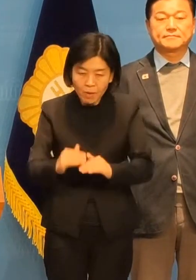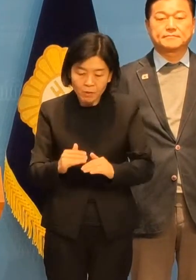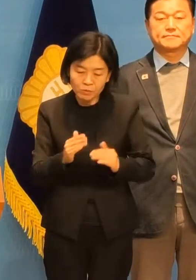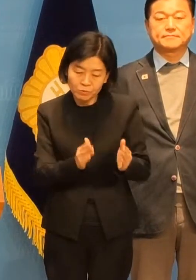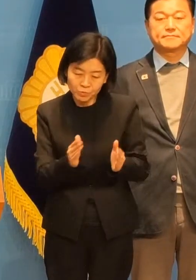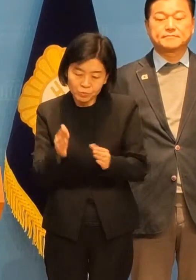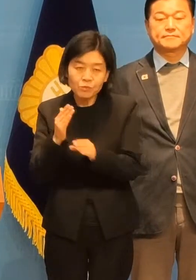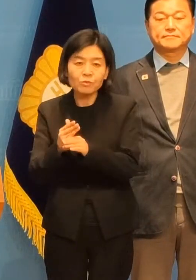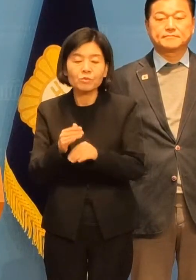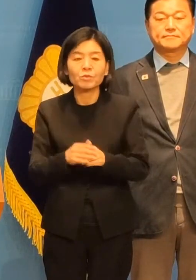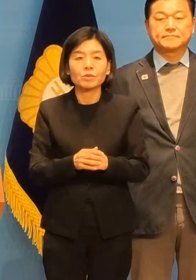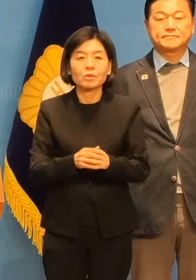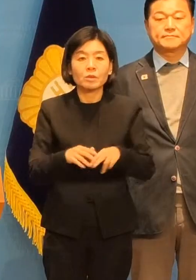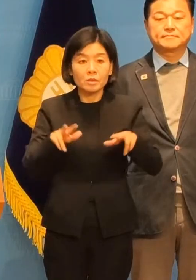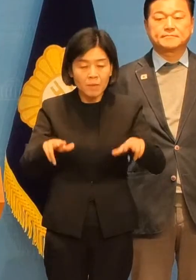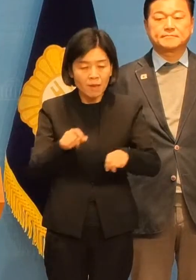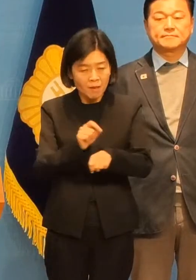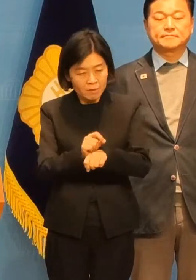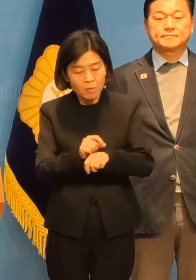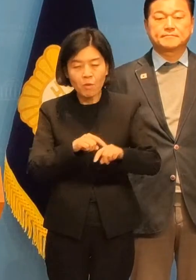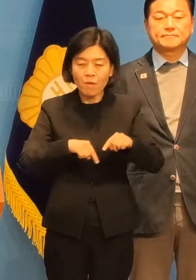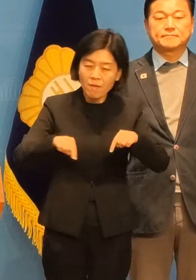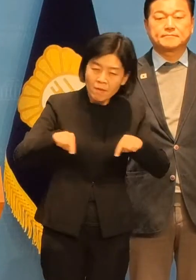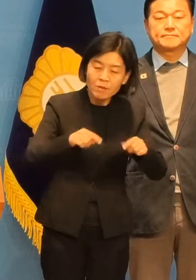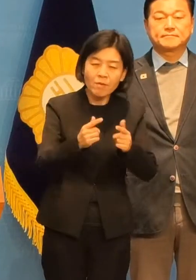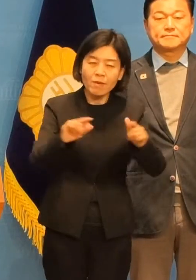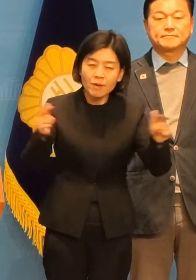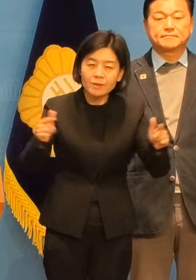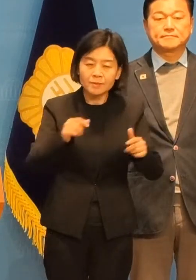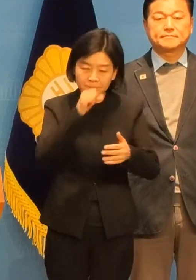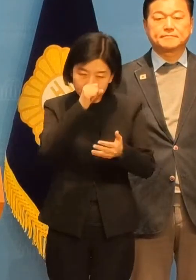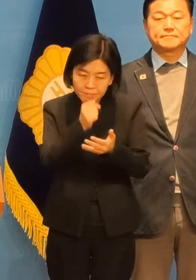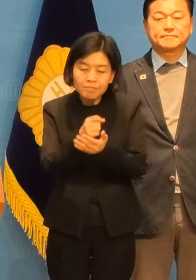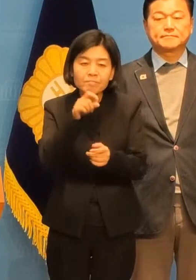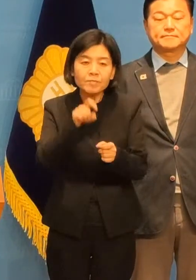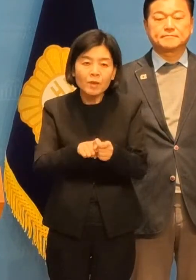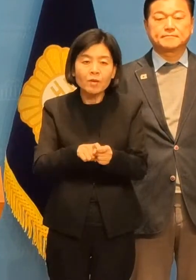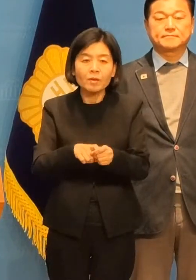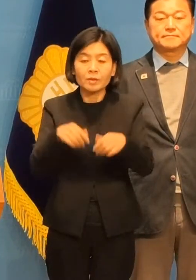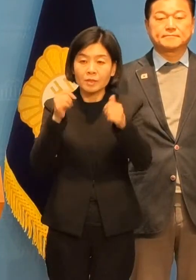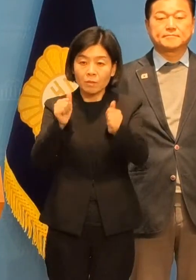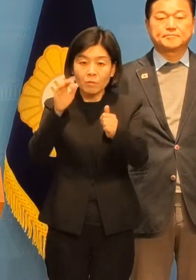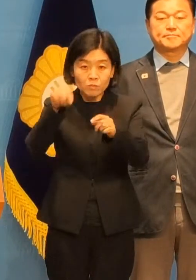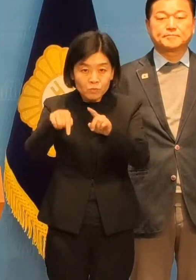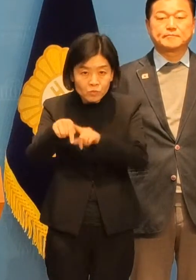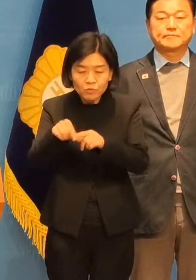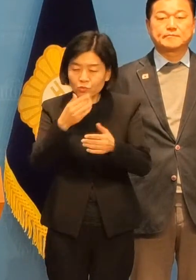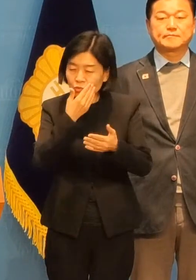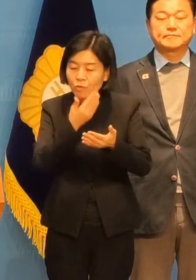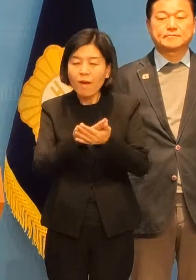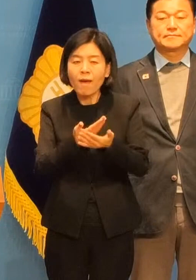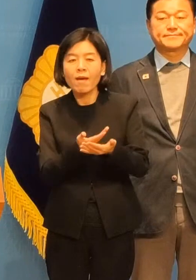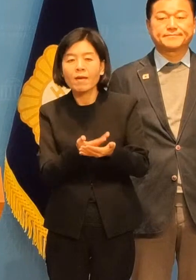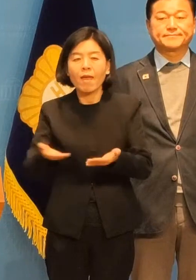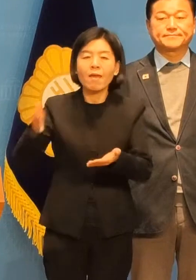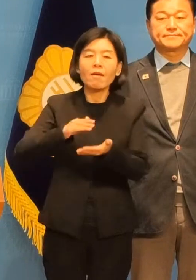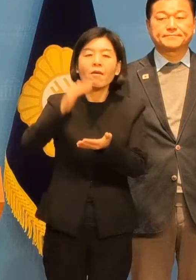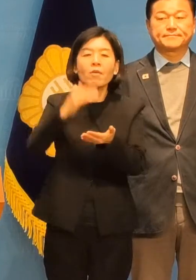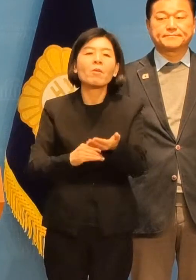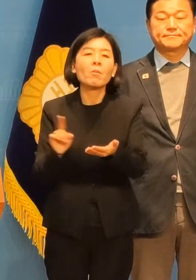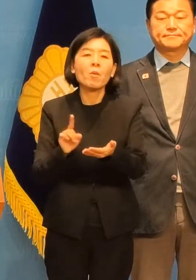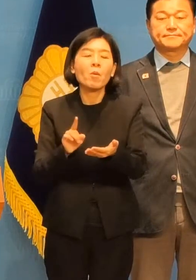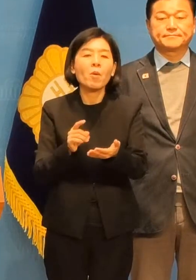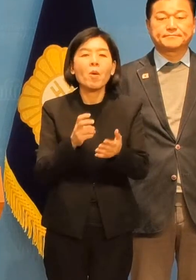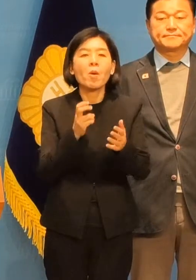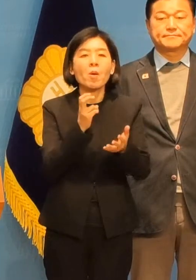사법행정 정상화 TF를 통해서 나머지 사법부의 가장 핵심적인 사법개혁 사안인